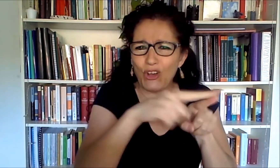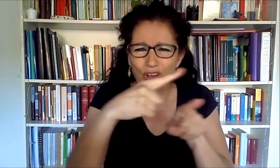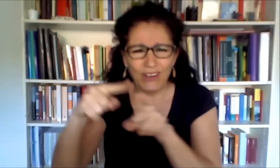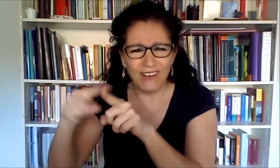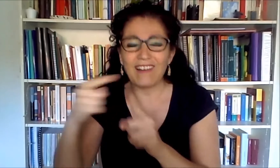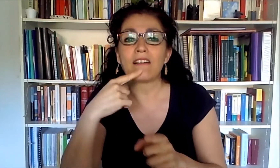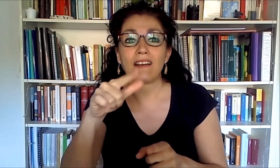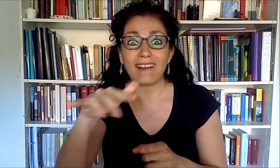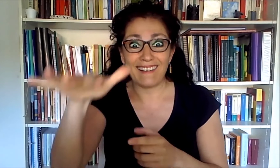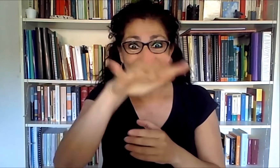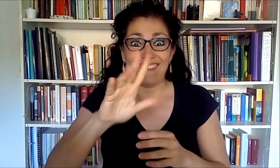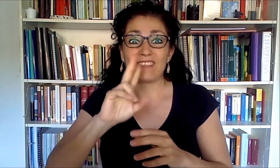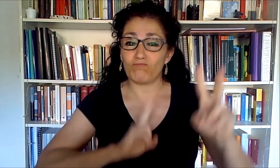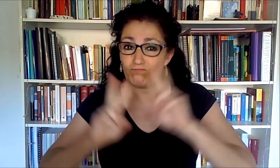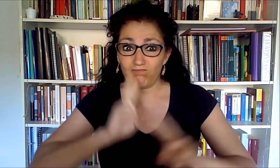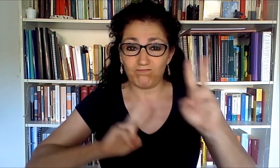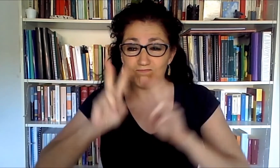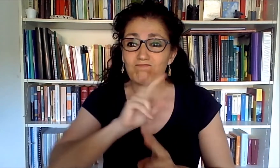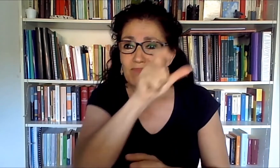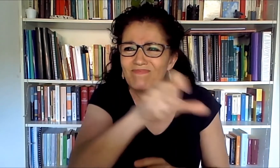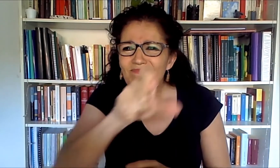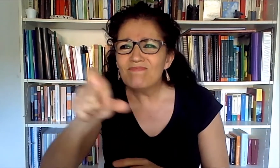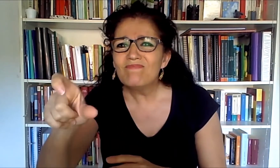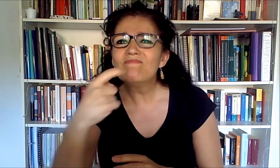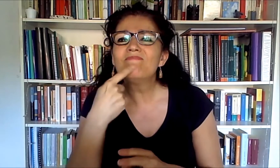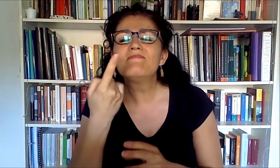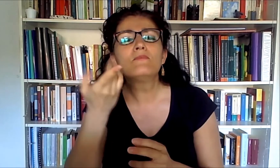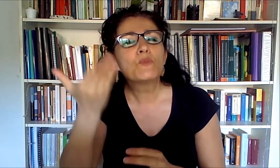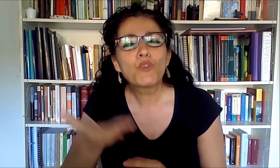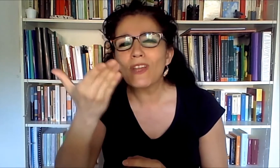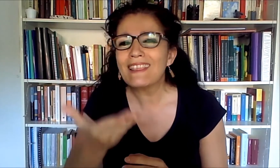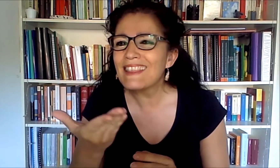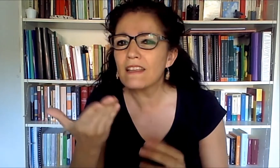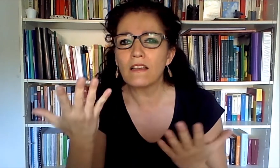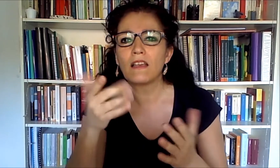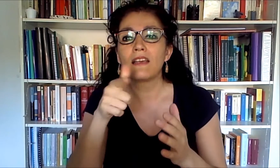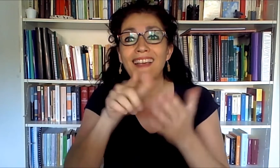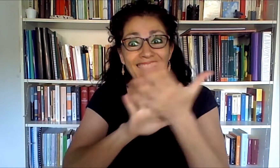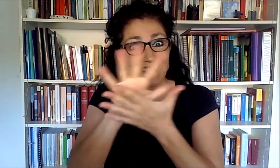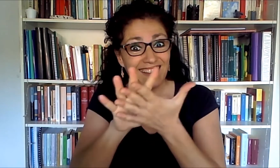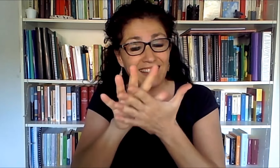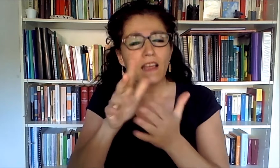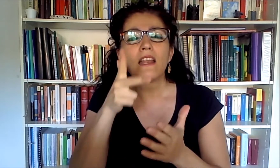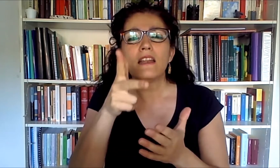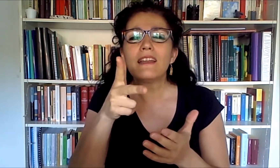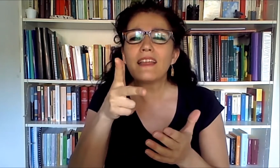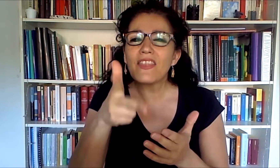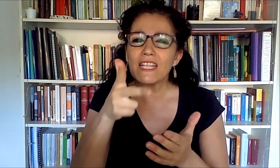la libertad de elección, el acceso a una enseñanza plurilingüe e